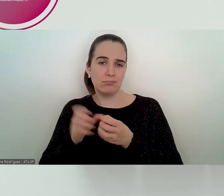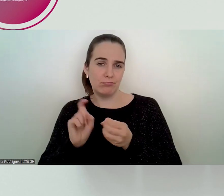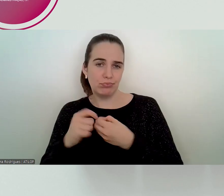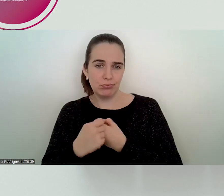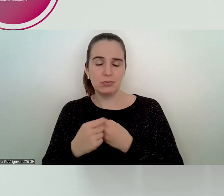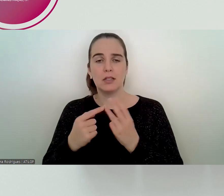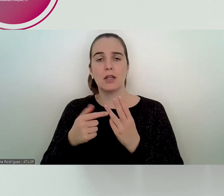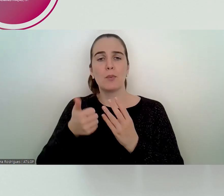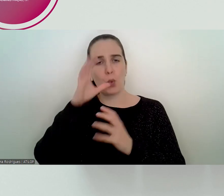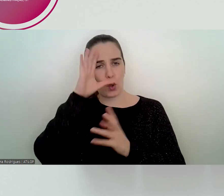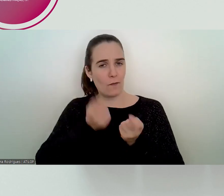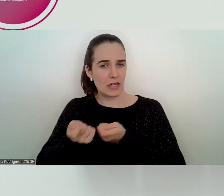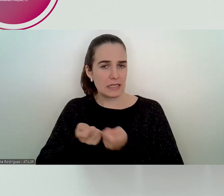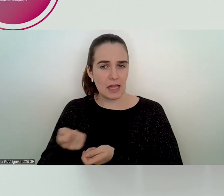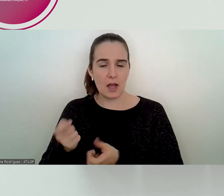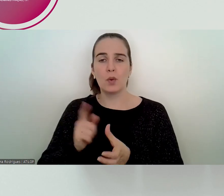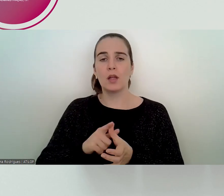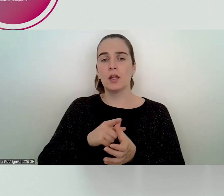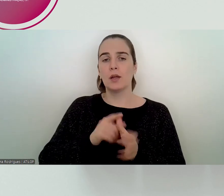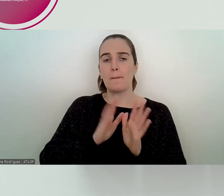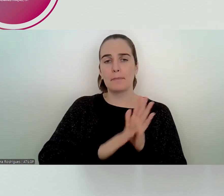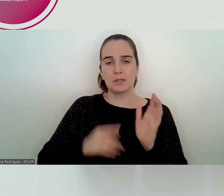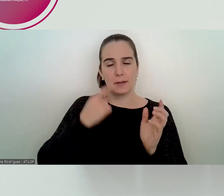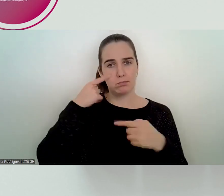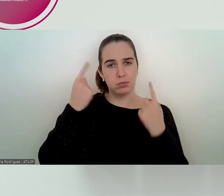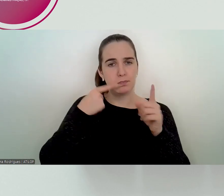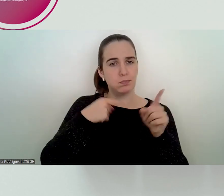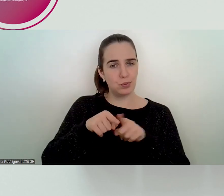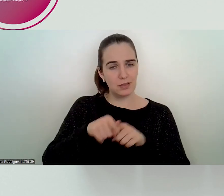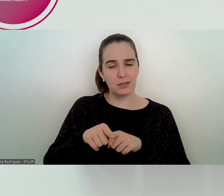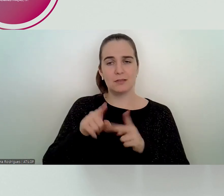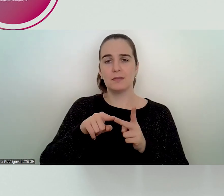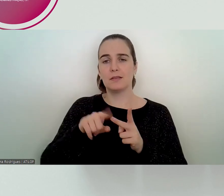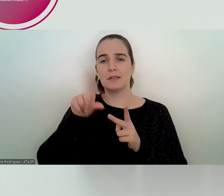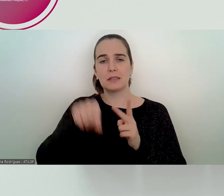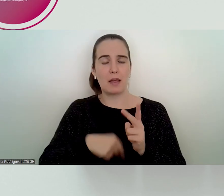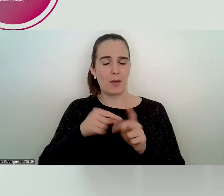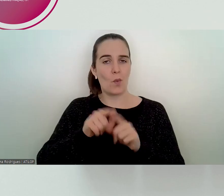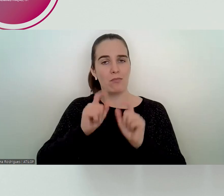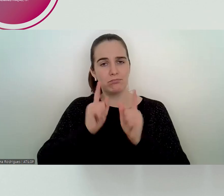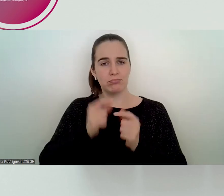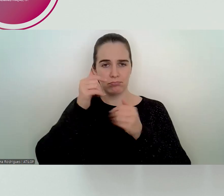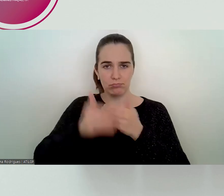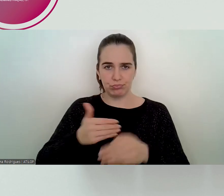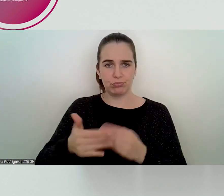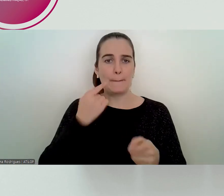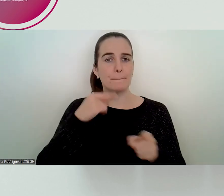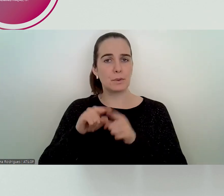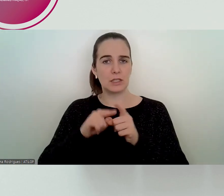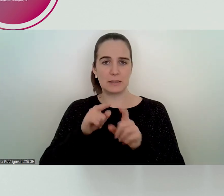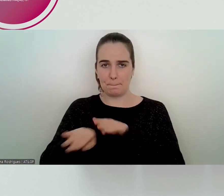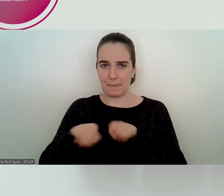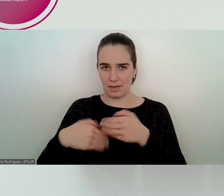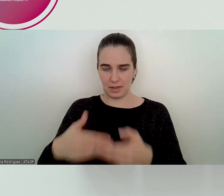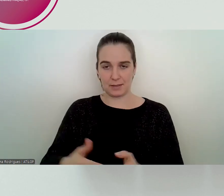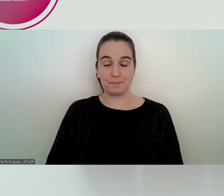governação, processo de políticas públicas, agendamento, formulação e implementação de políticas. Bom, e